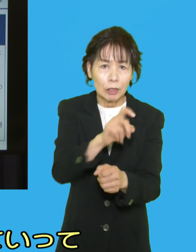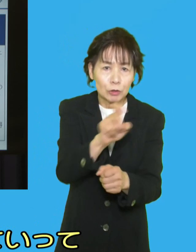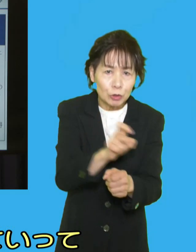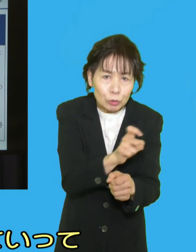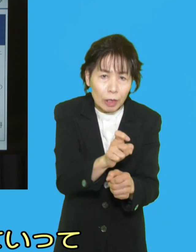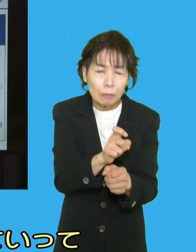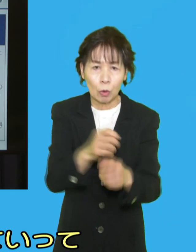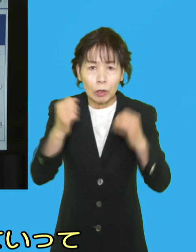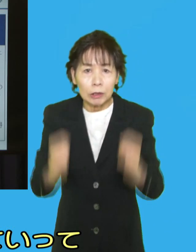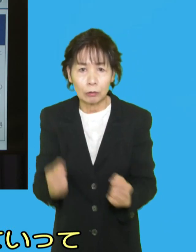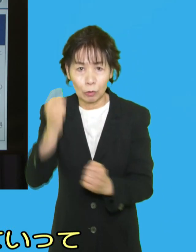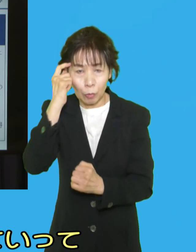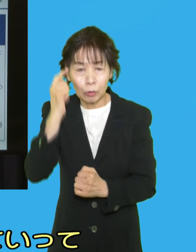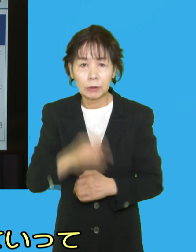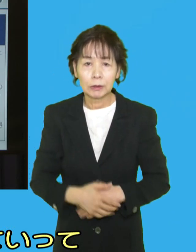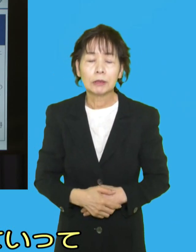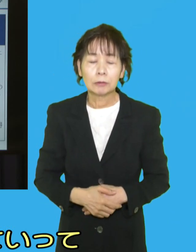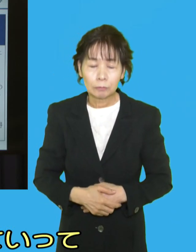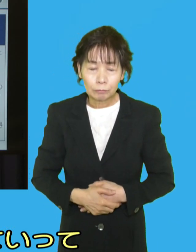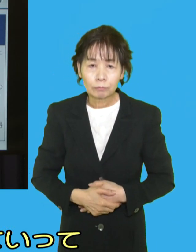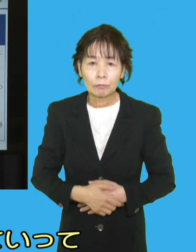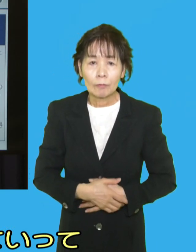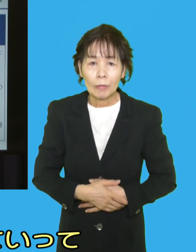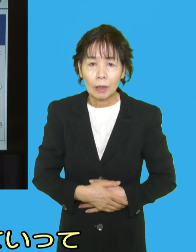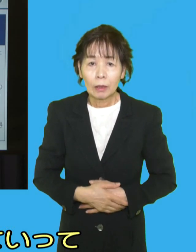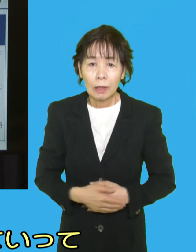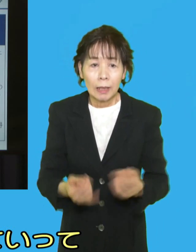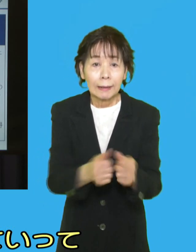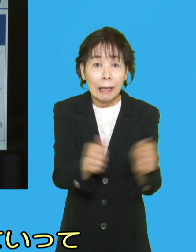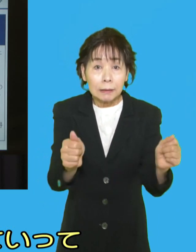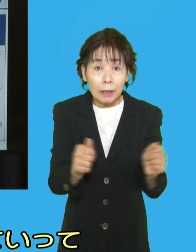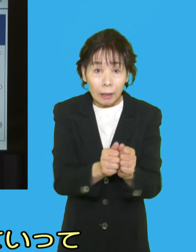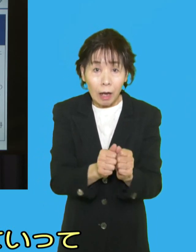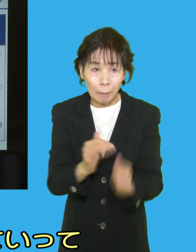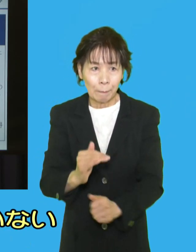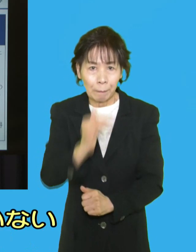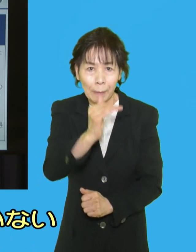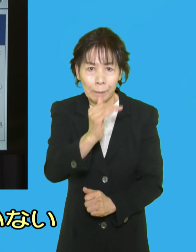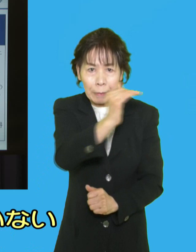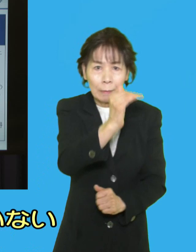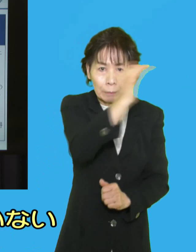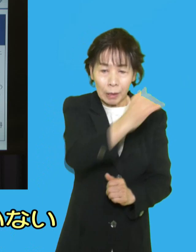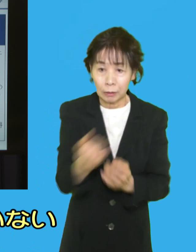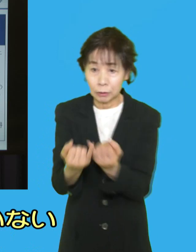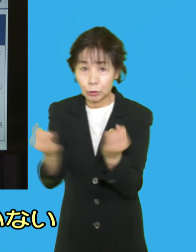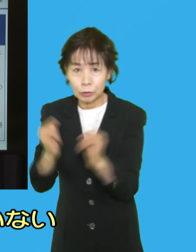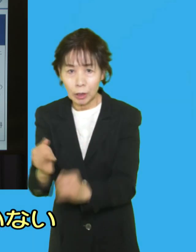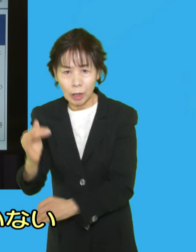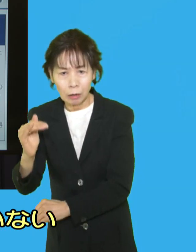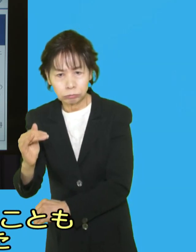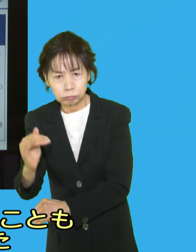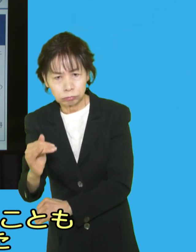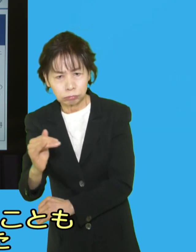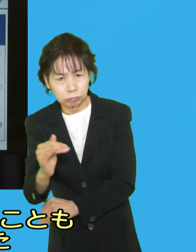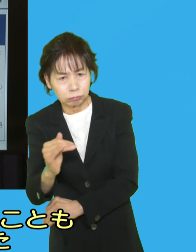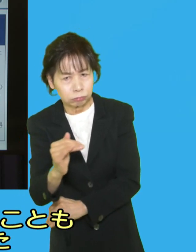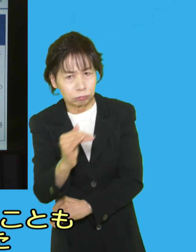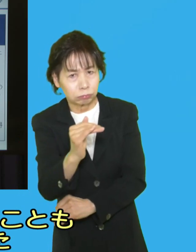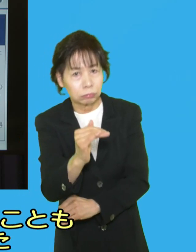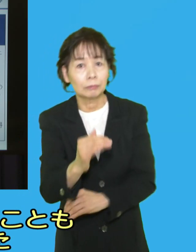と思いますが、その男性がどんどん昇進していて女性がなかなかしていないという状況も、